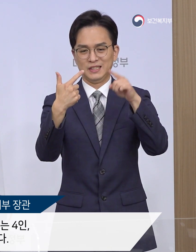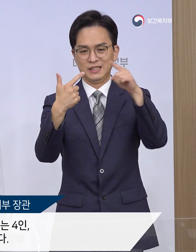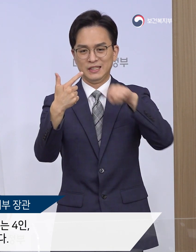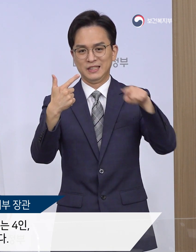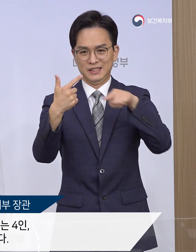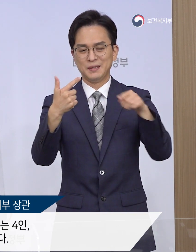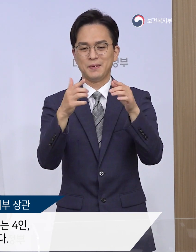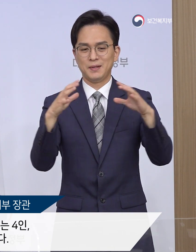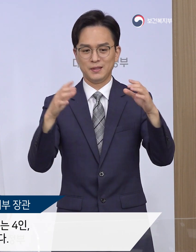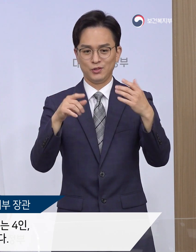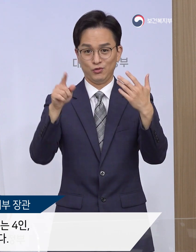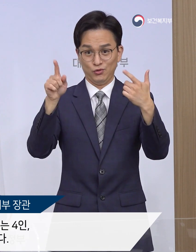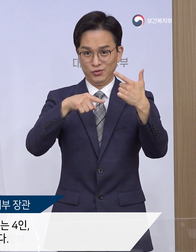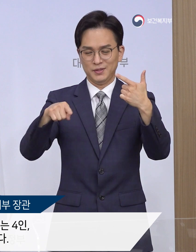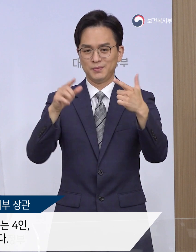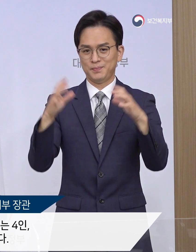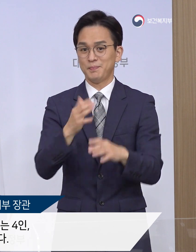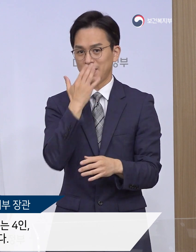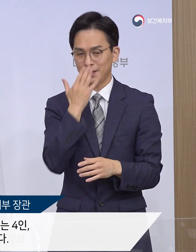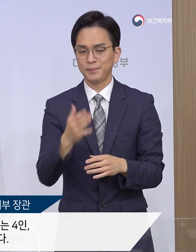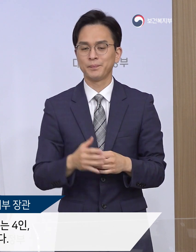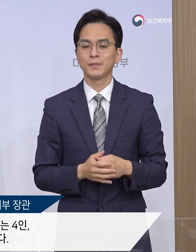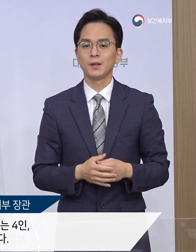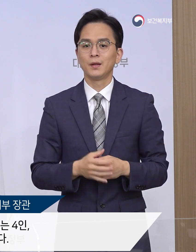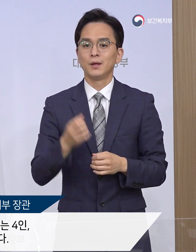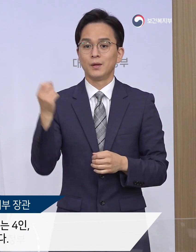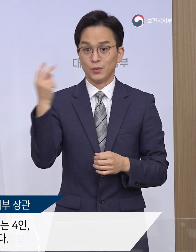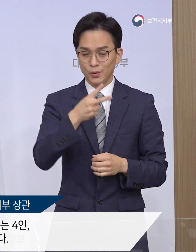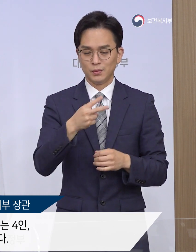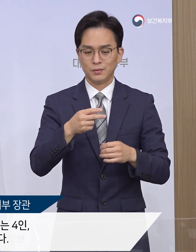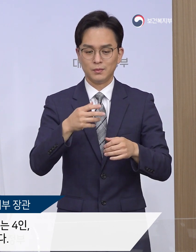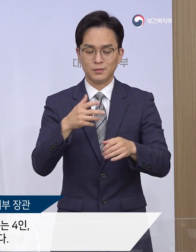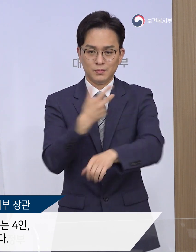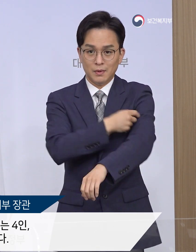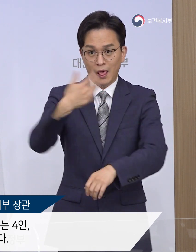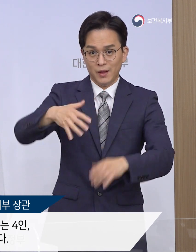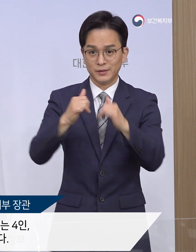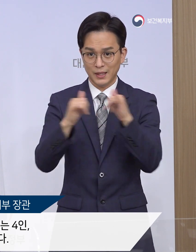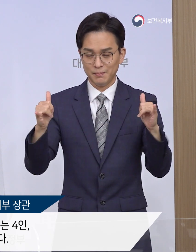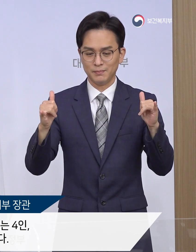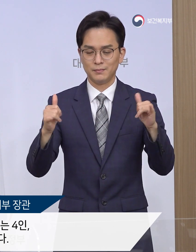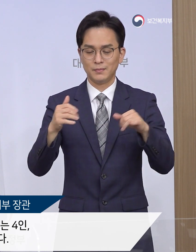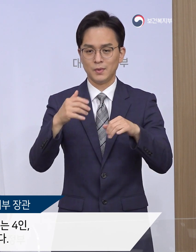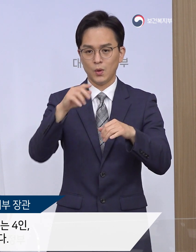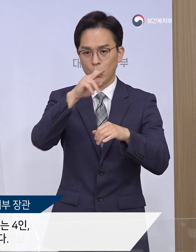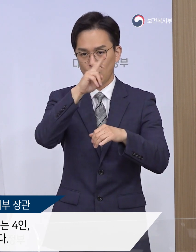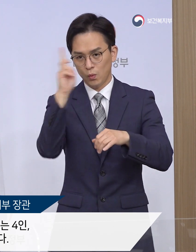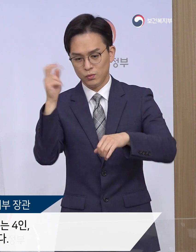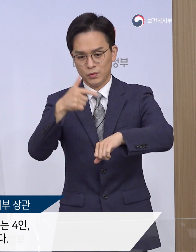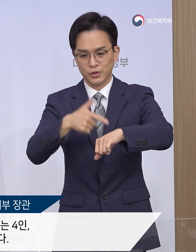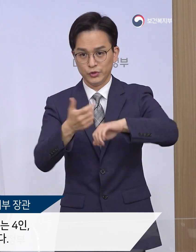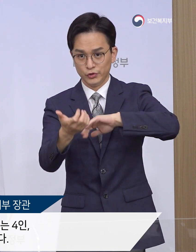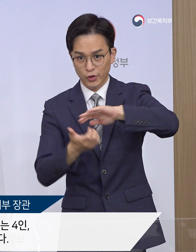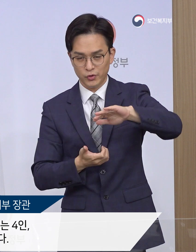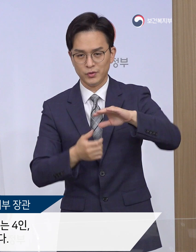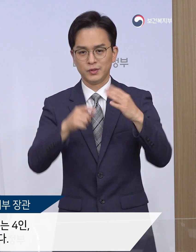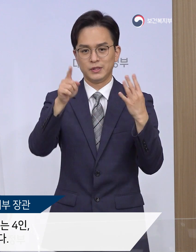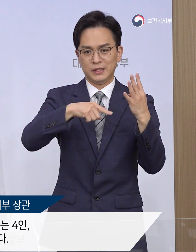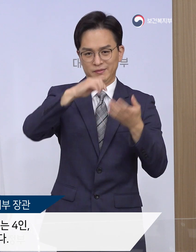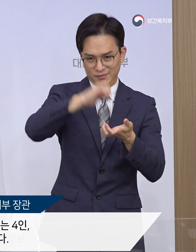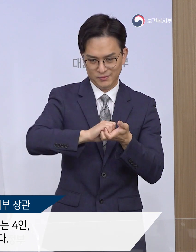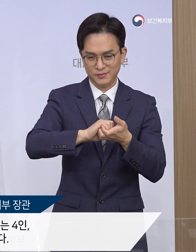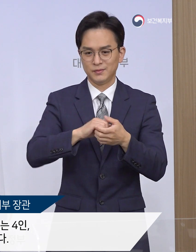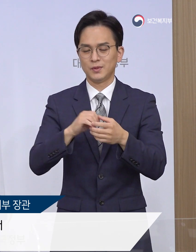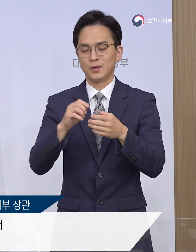아닌 경우는 종전처럼 18시까지는 4인, 18시 이후에는 2인 사적 모임 제한이